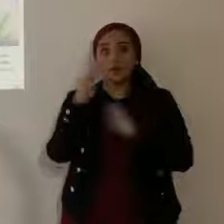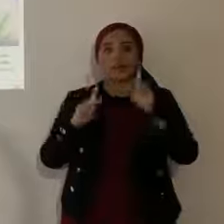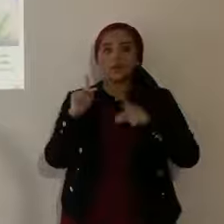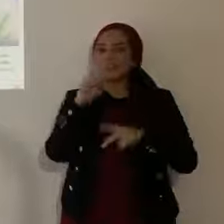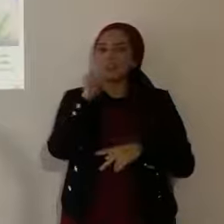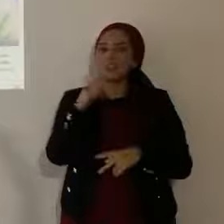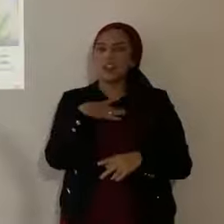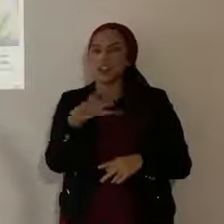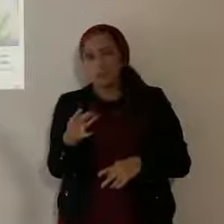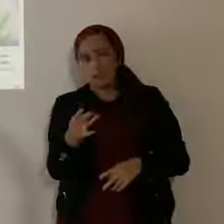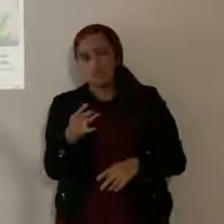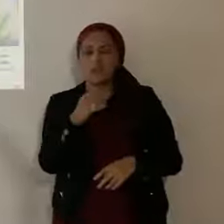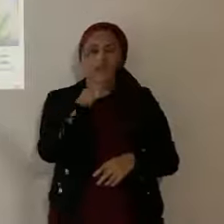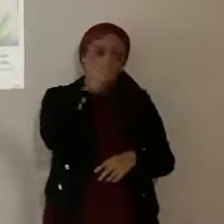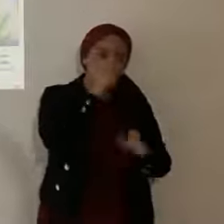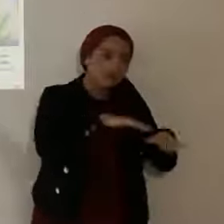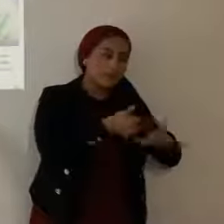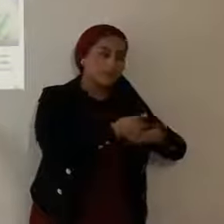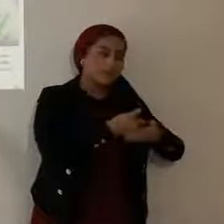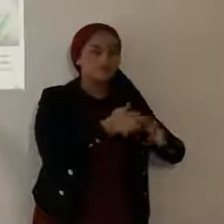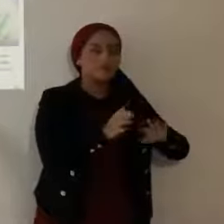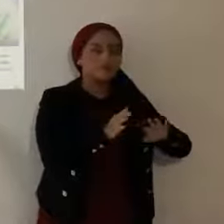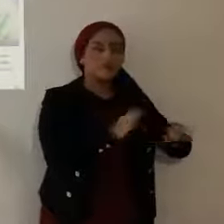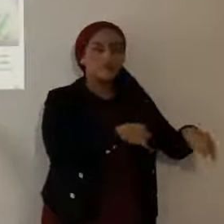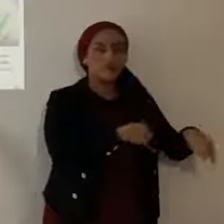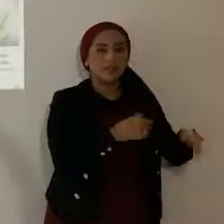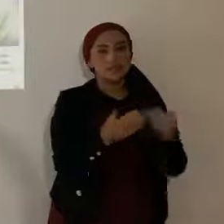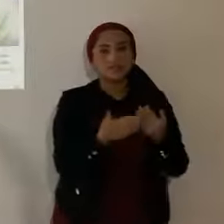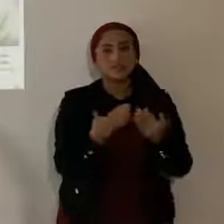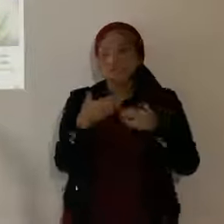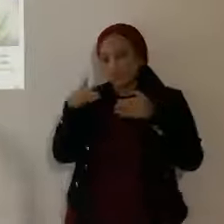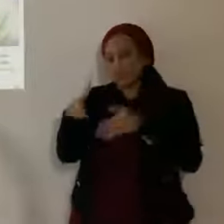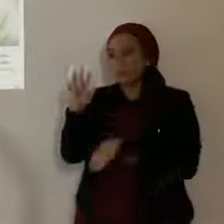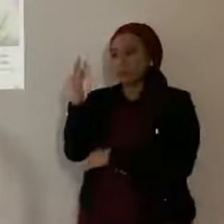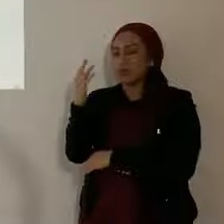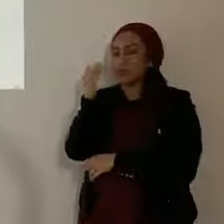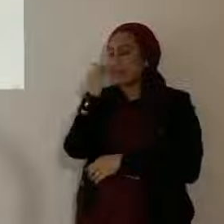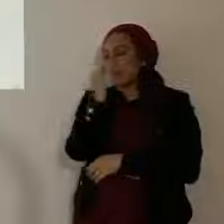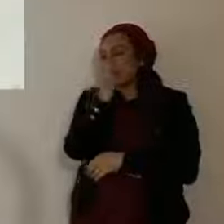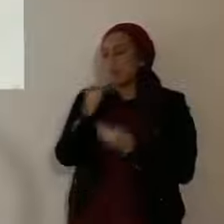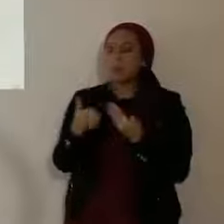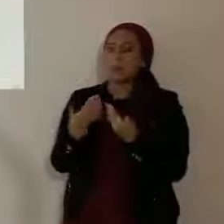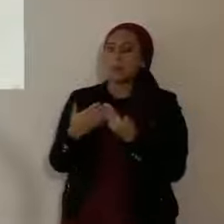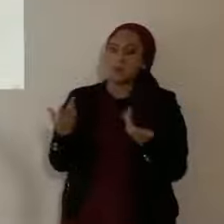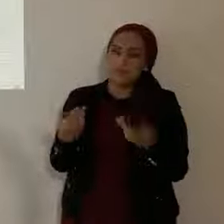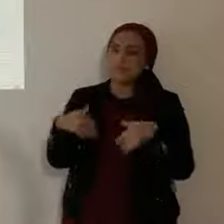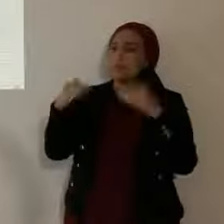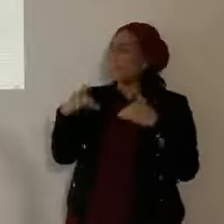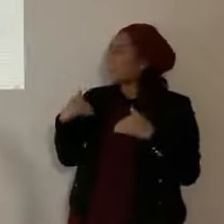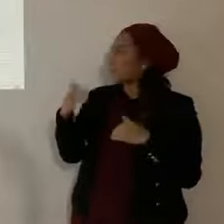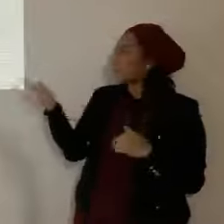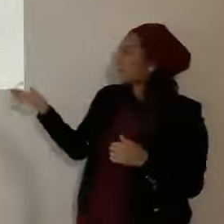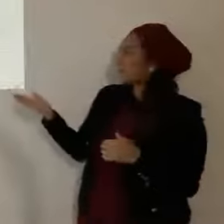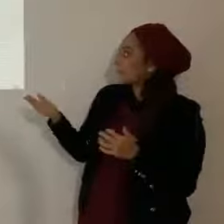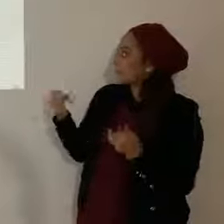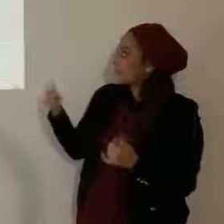inclusive a las mascotas. ¿Cómo ven? Vamos a la siguiente. Ahora, en esta gráfica vamos a